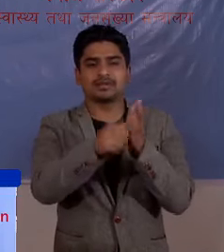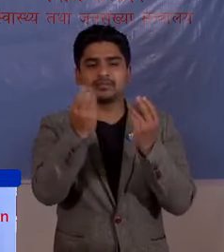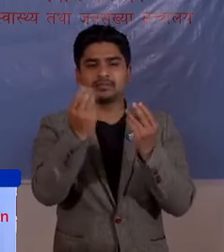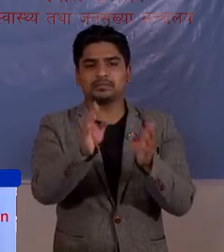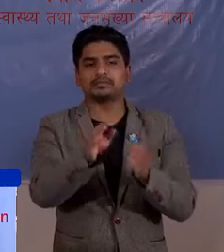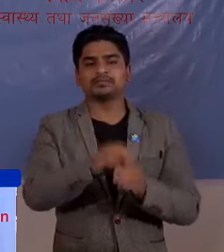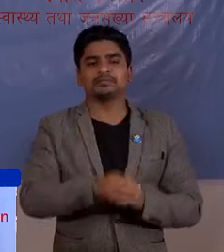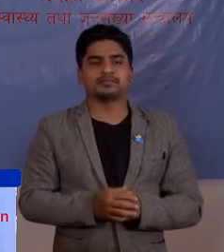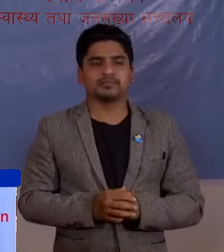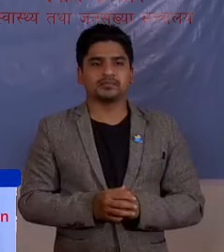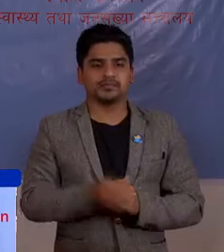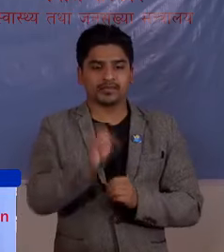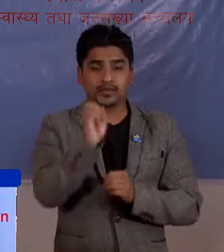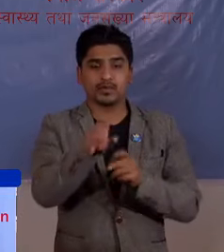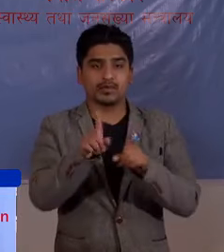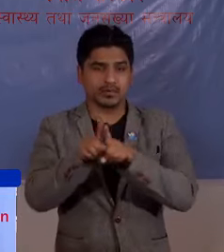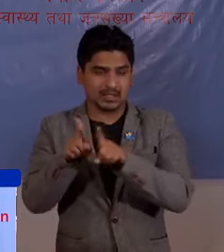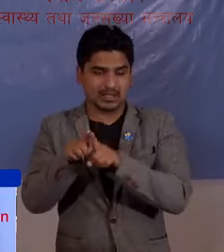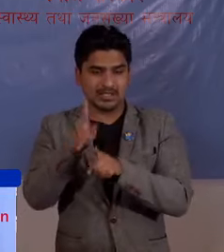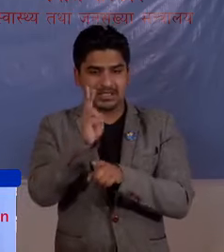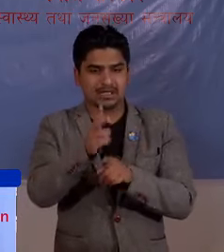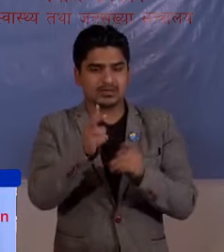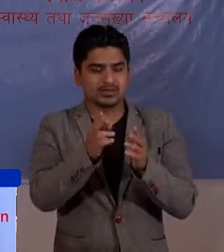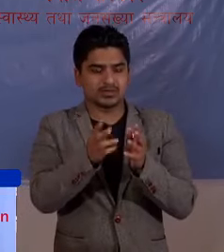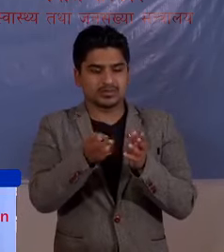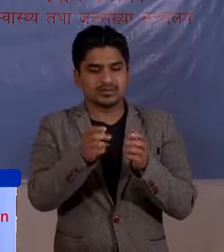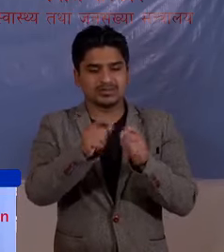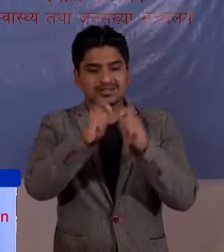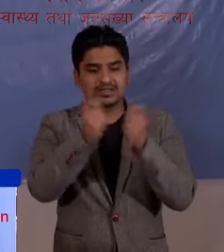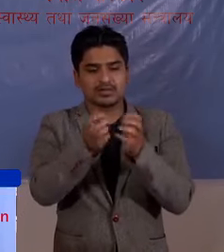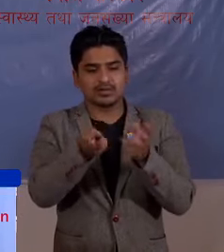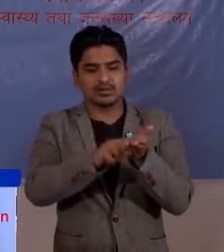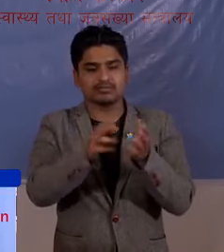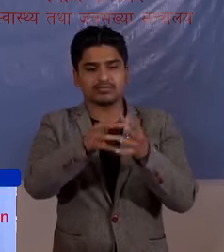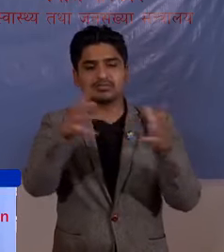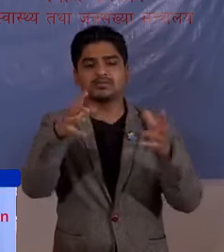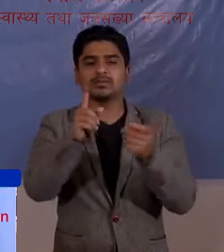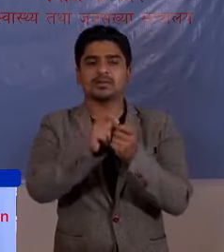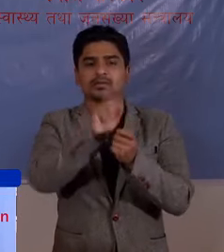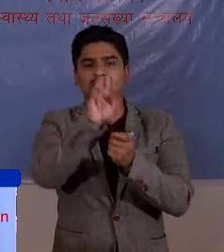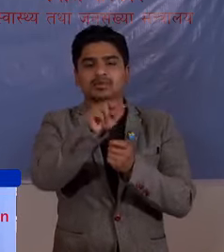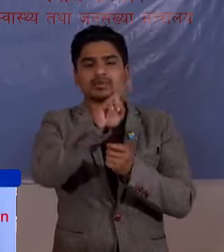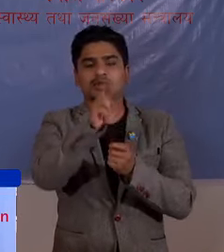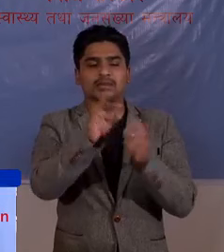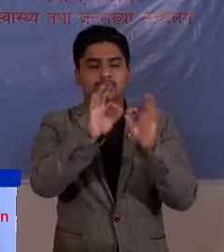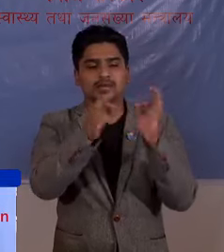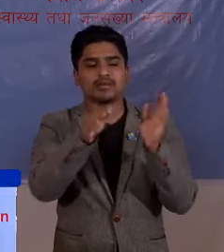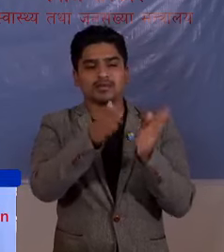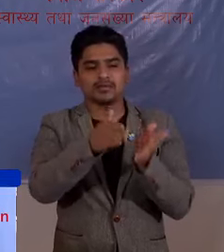भइसकेको अवस्था छ। तैपनि यसको दायरा अझै बढाउनुपर्छ। हामीले विभिन्न चरणमा